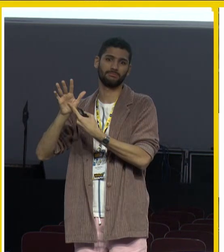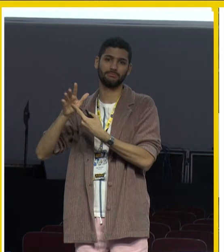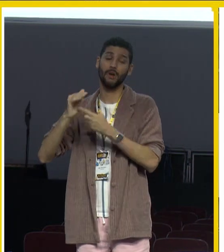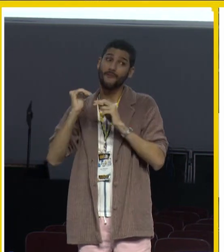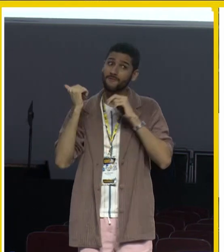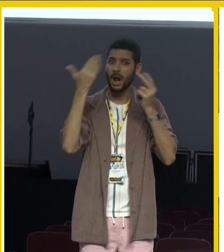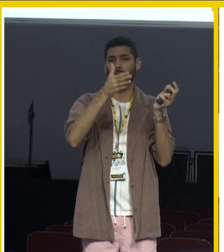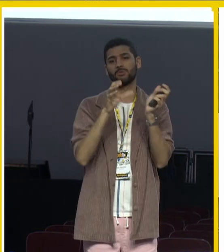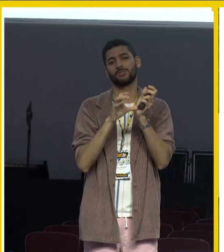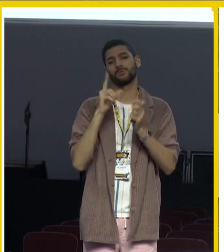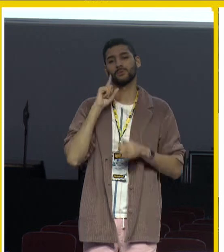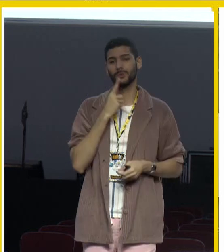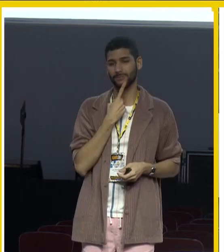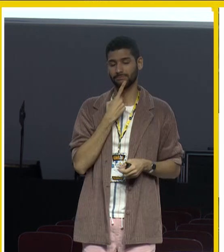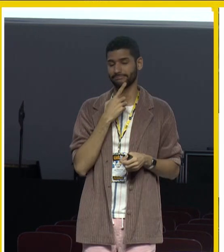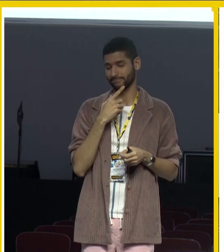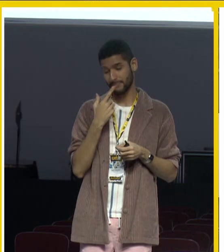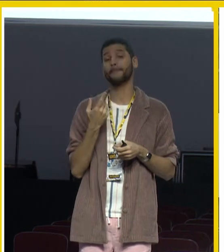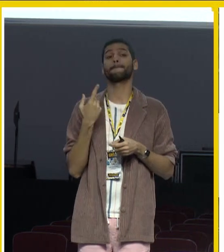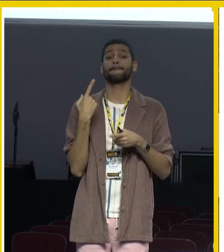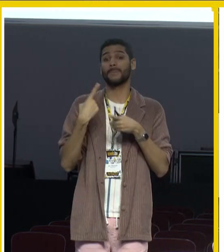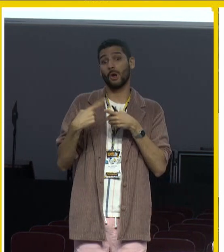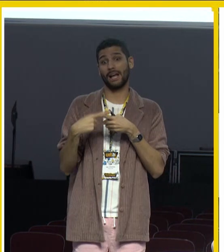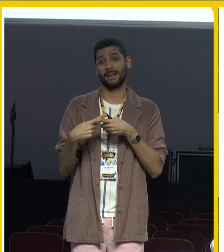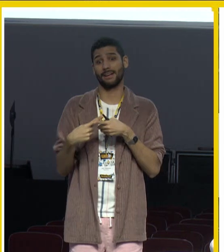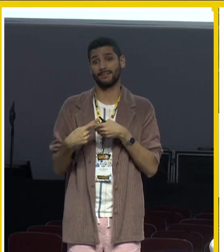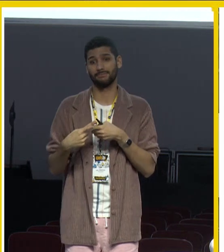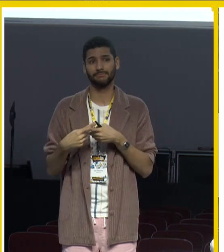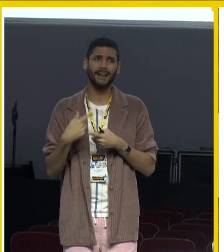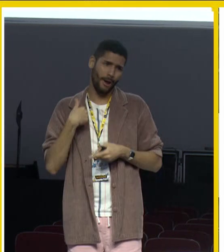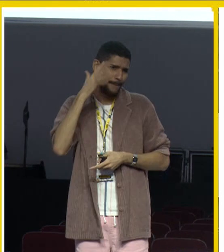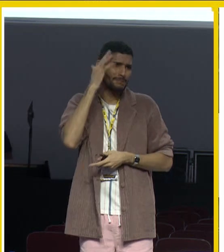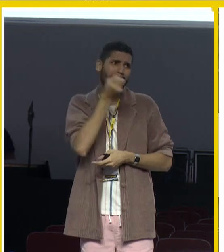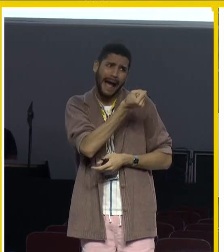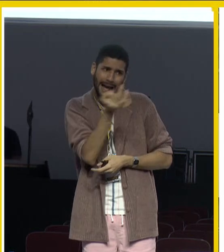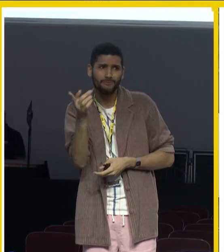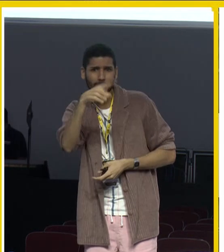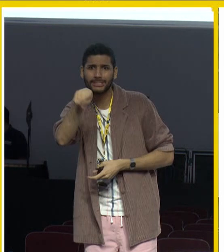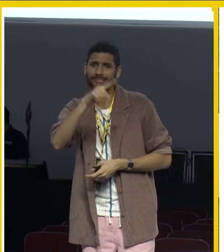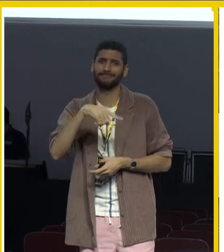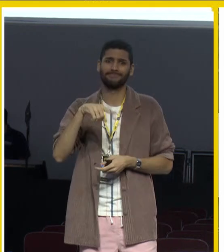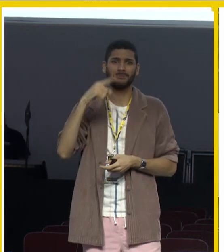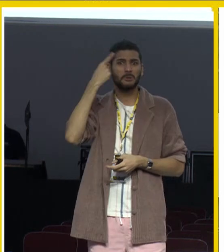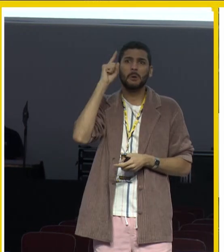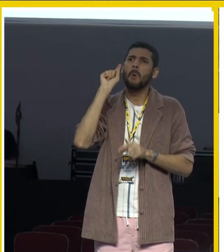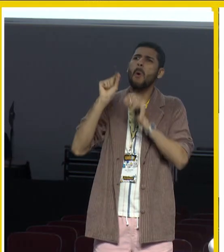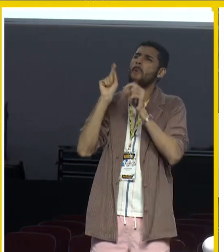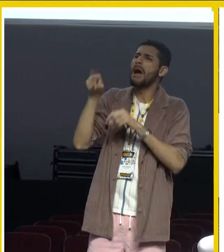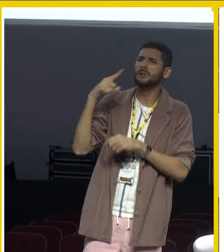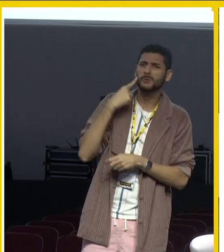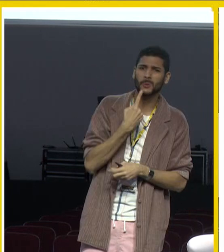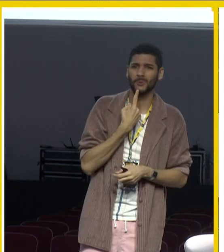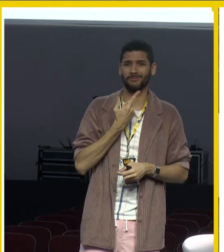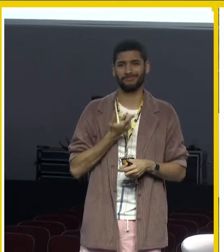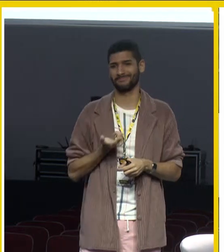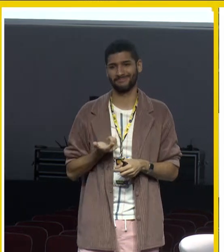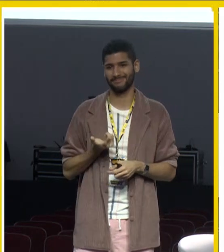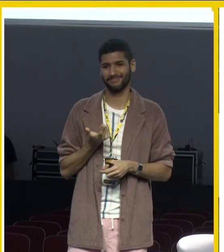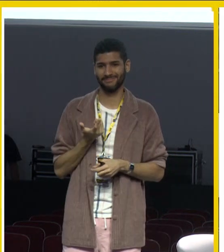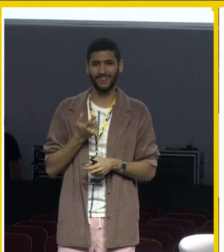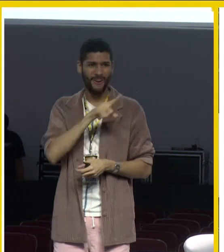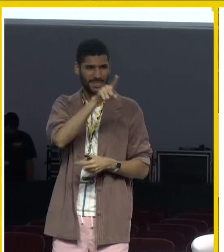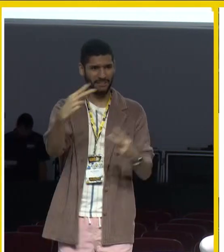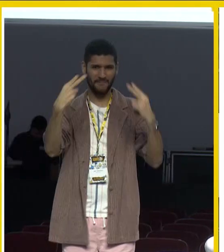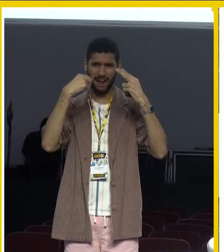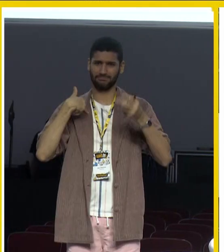de sinais eu preciso divulgar isso para fora além da comunidade surda porque eu acho que vocês não sabem